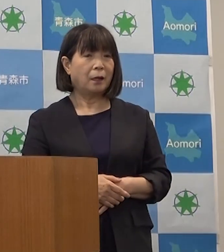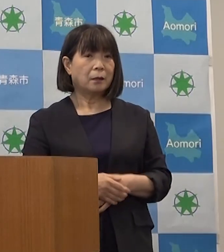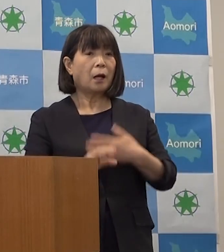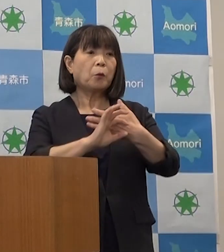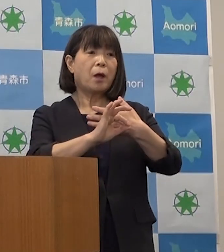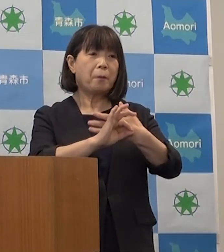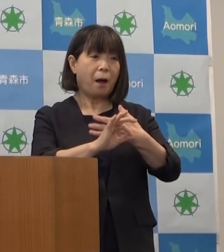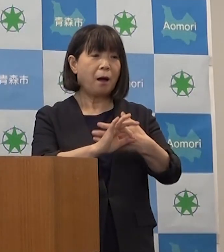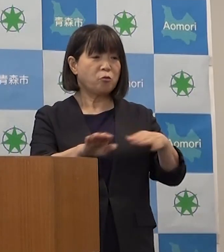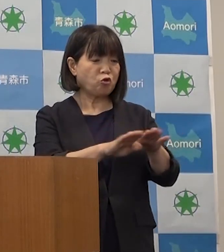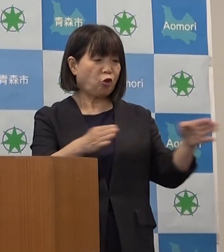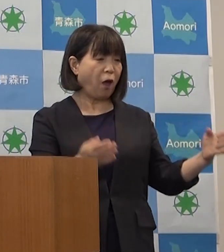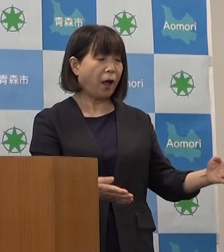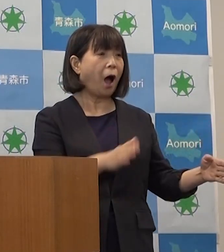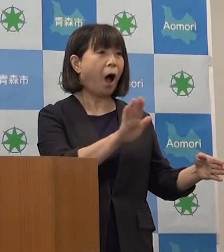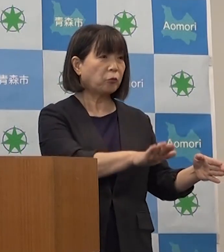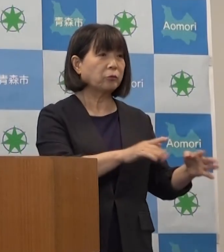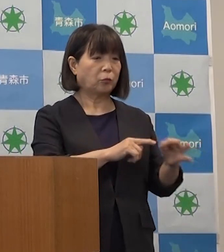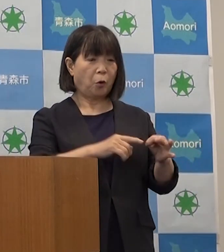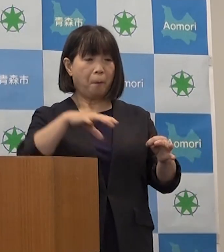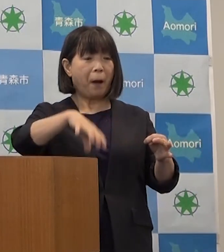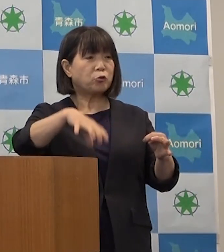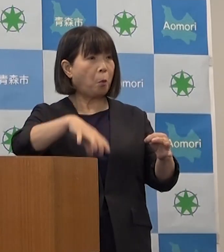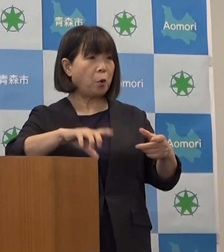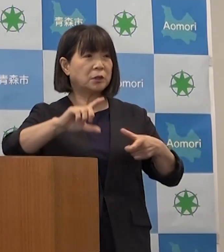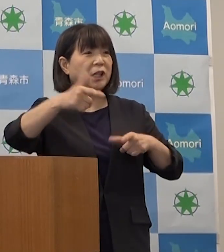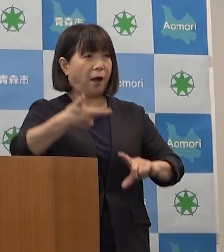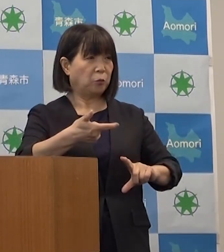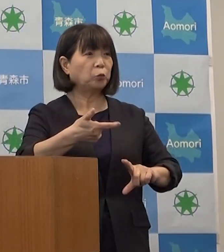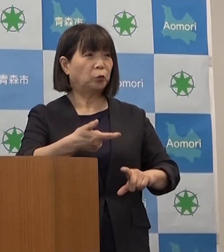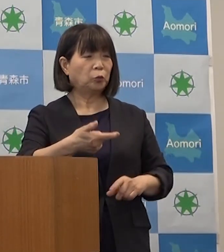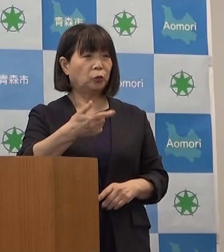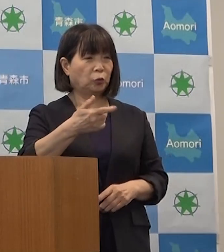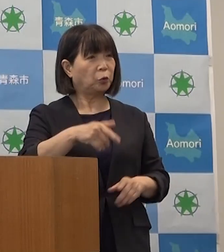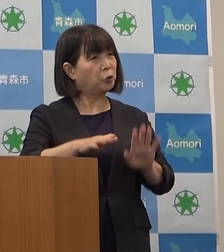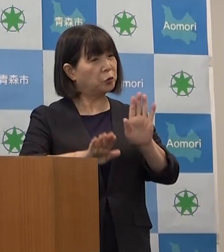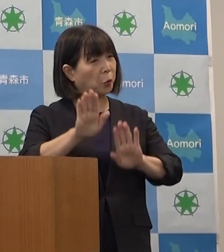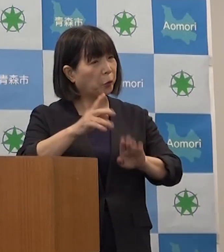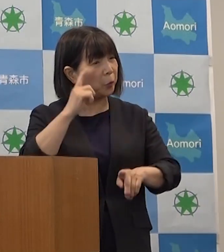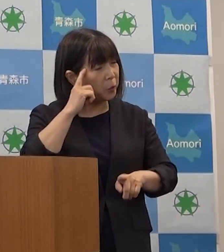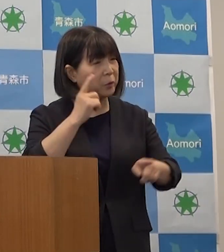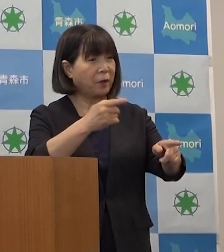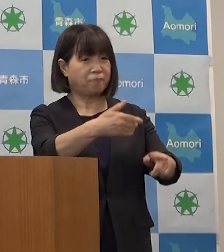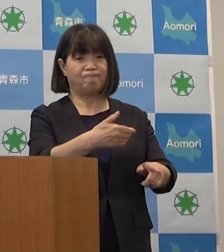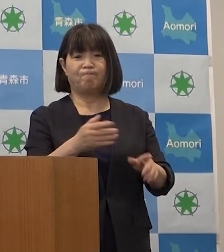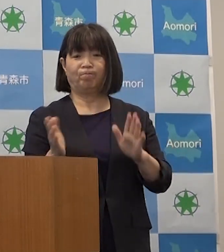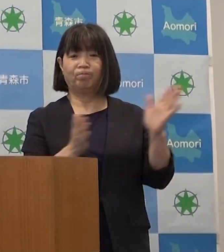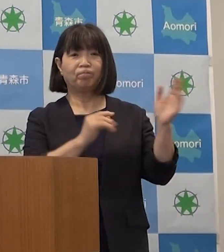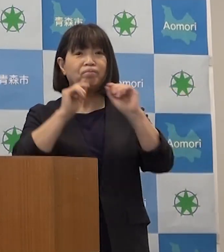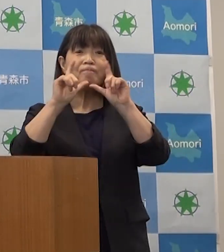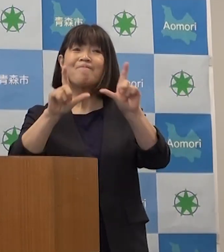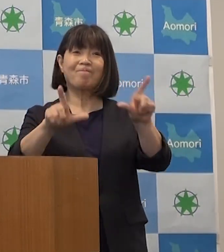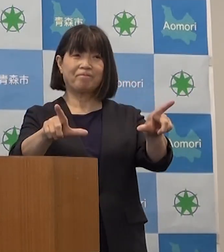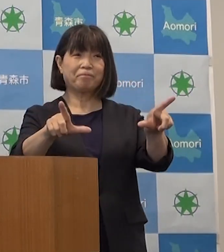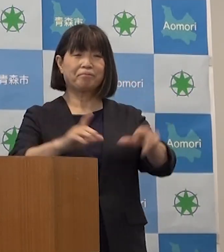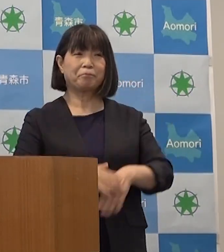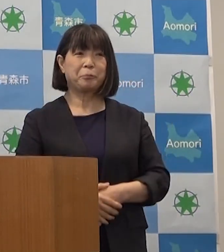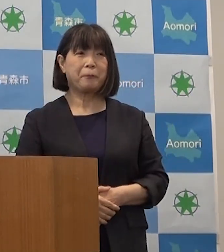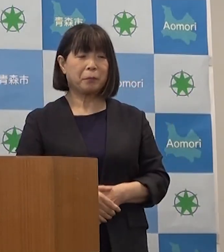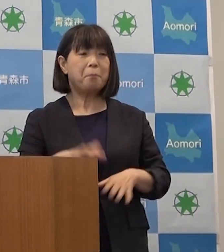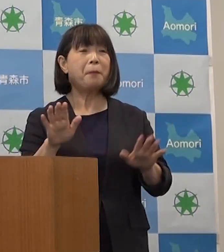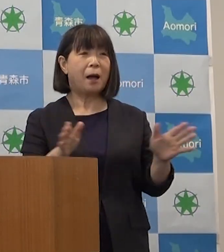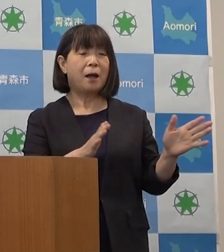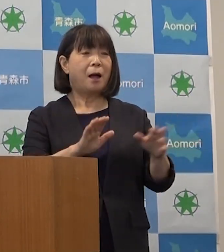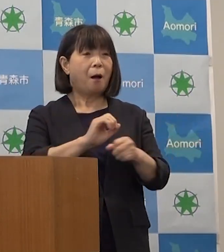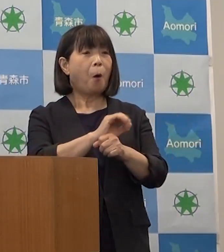うところだし、場所も多分そもそも違うと思うんですけれども。 はい、おそらくコロナ